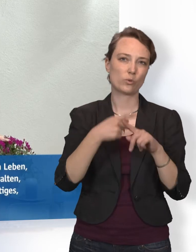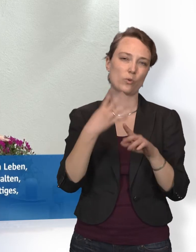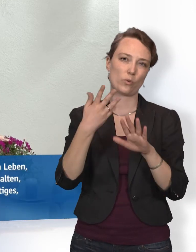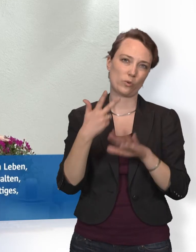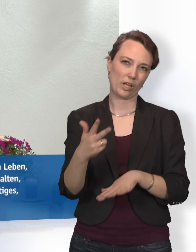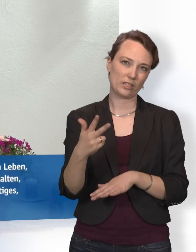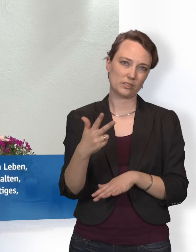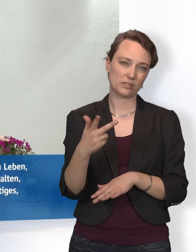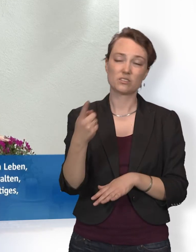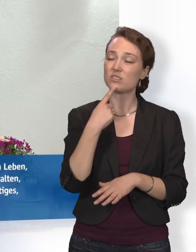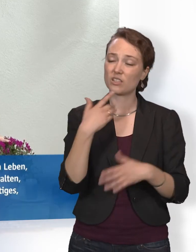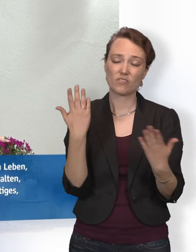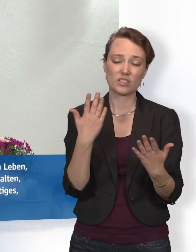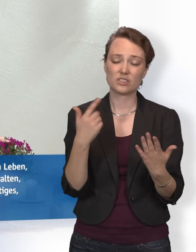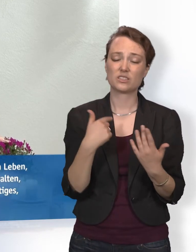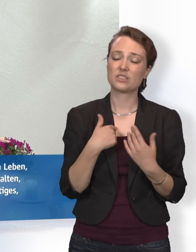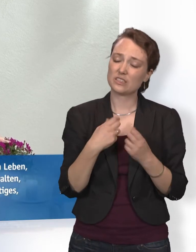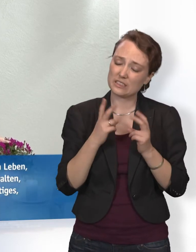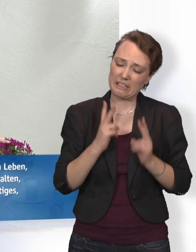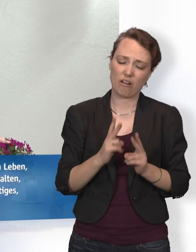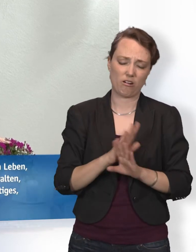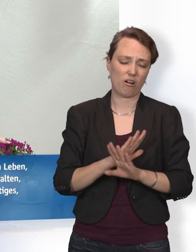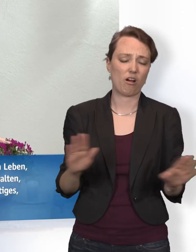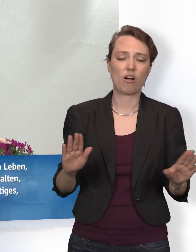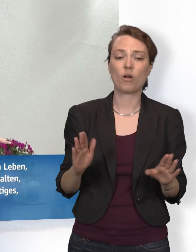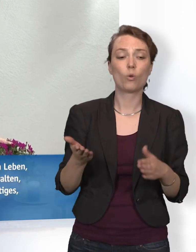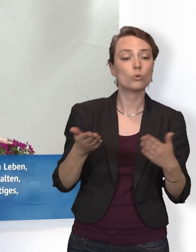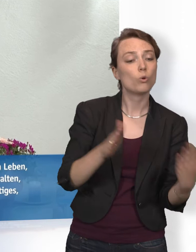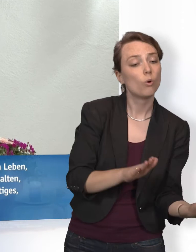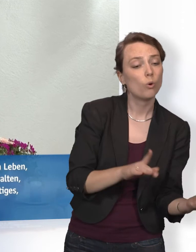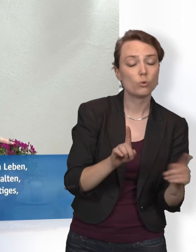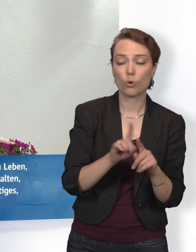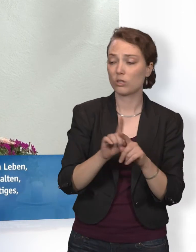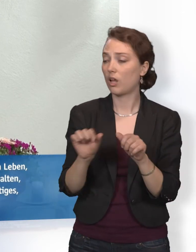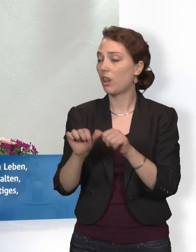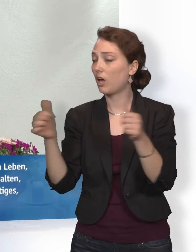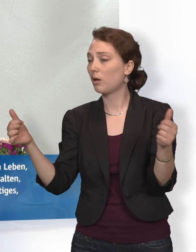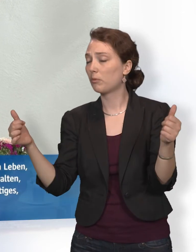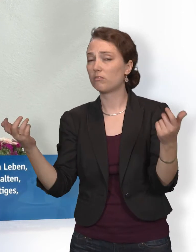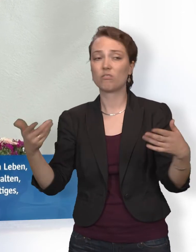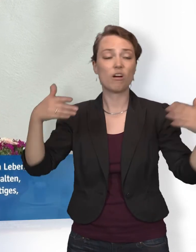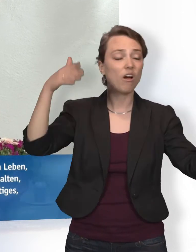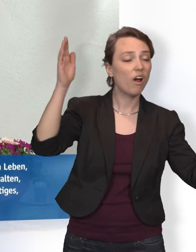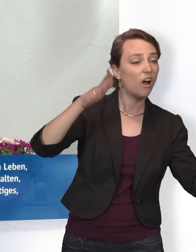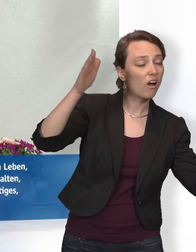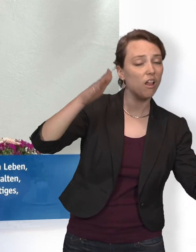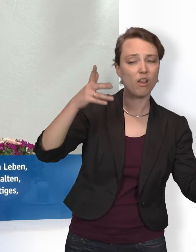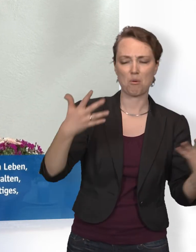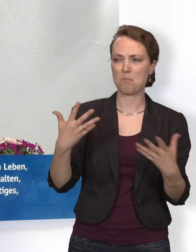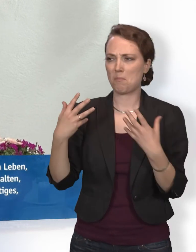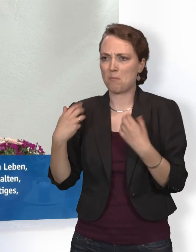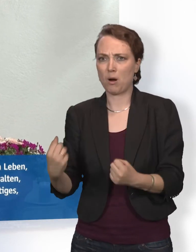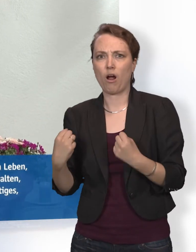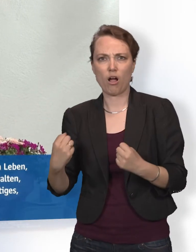bin gewiss, dass weder Tod noch Leben, weder Engel noch Mächte noch